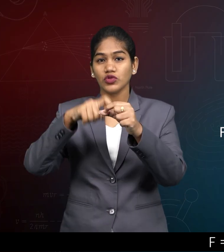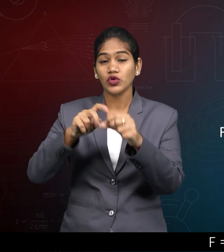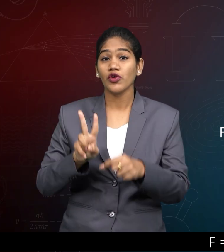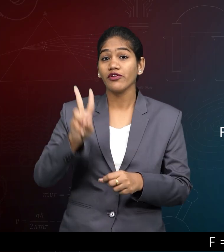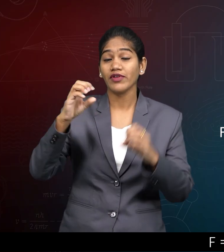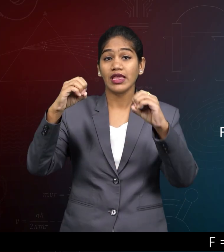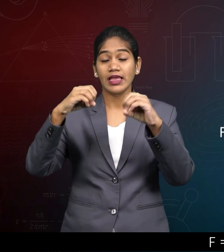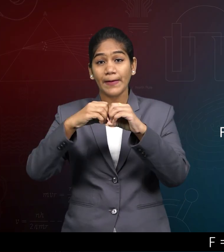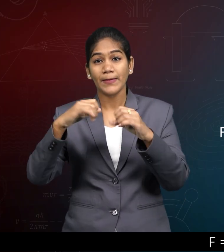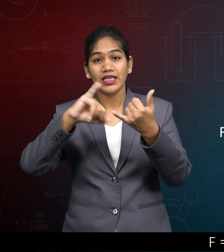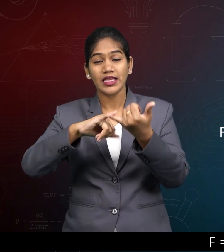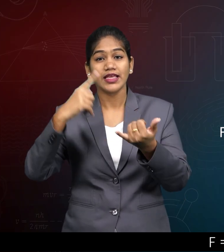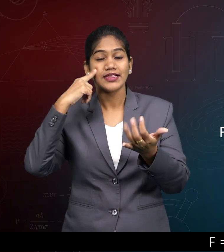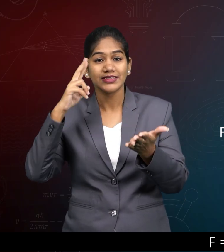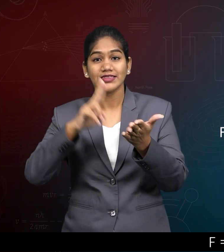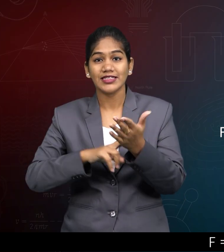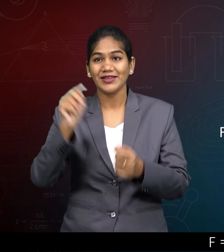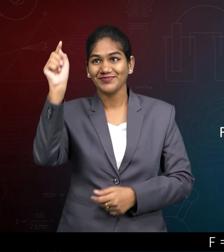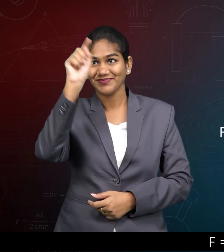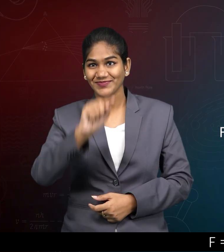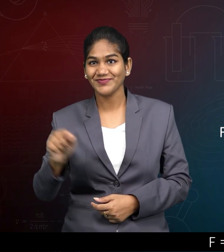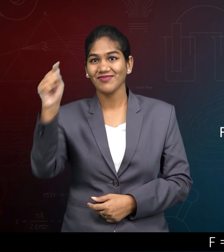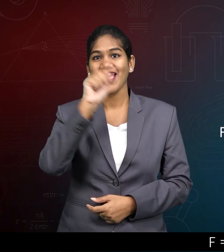QVB sin தீட்டா.